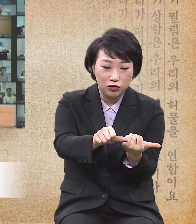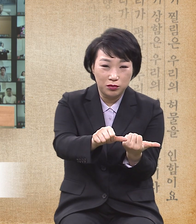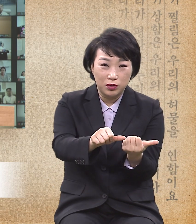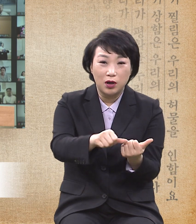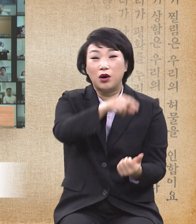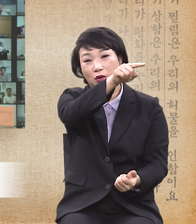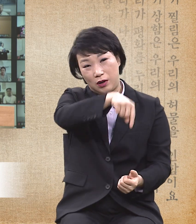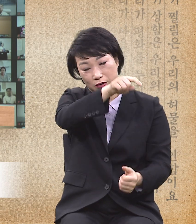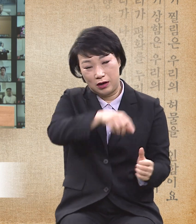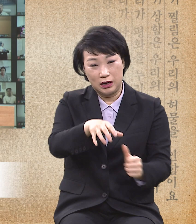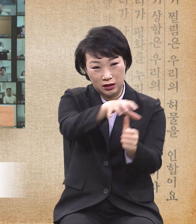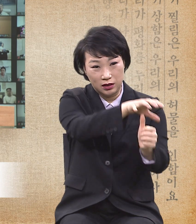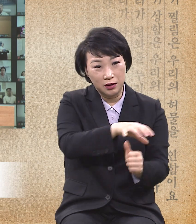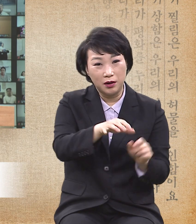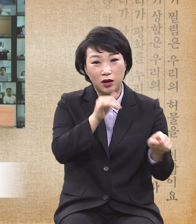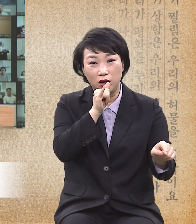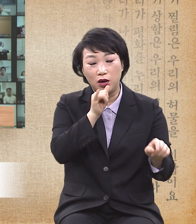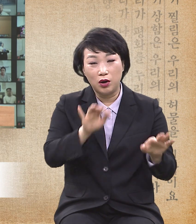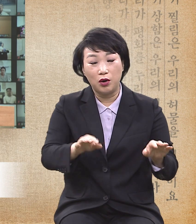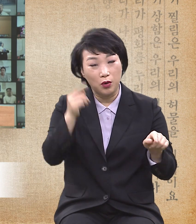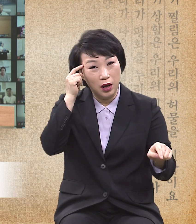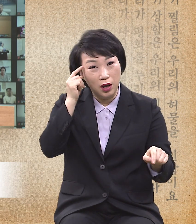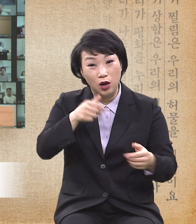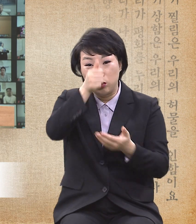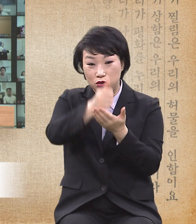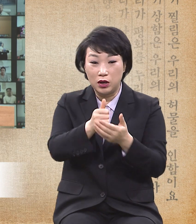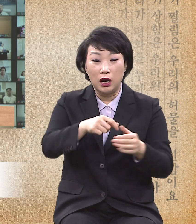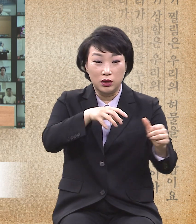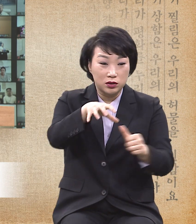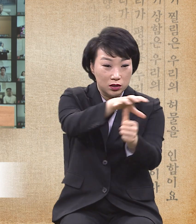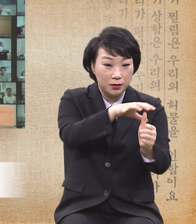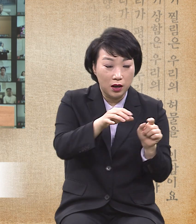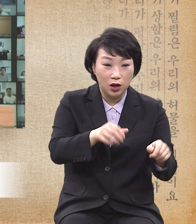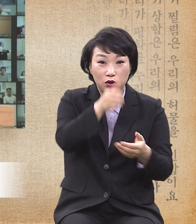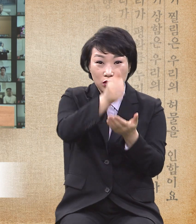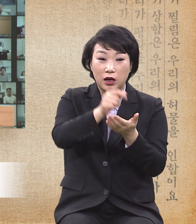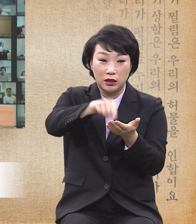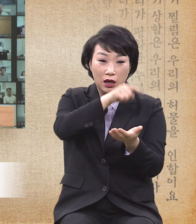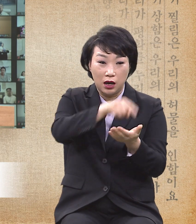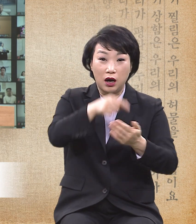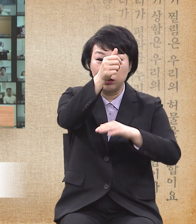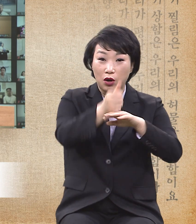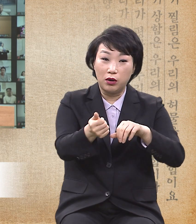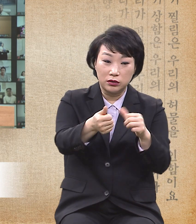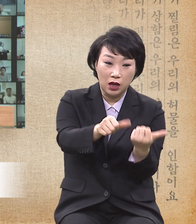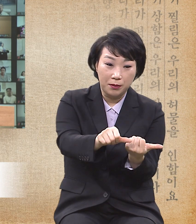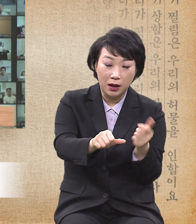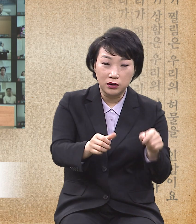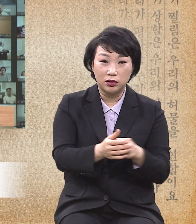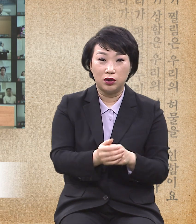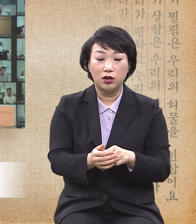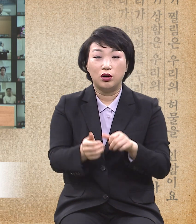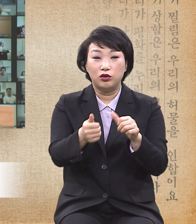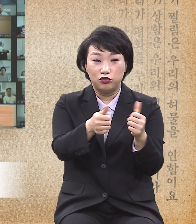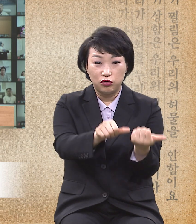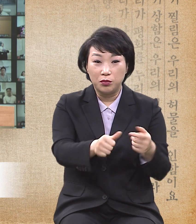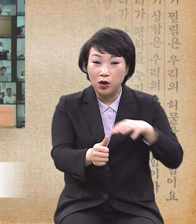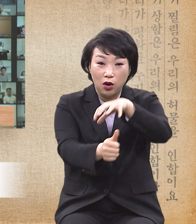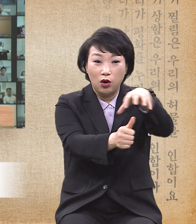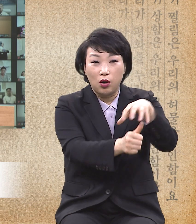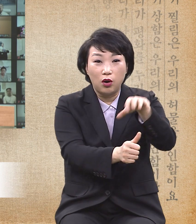지배하게 됩니다. 왜? 죄가 지배하냐? 죄값은 사망. 당연히 죽음이 그들을 지배하는